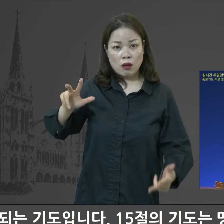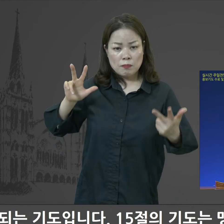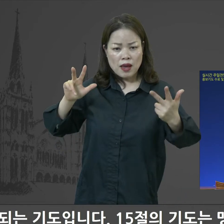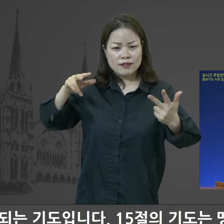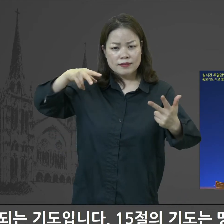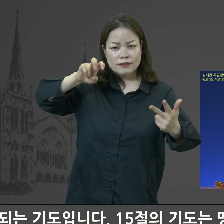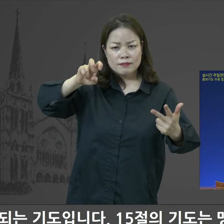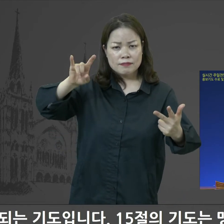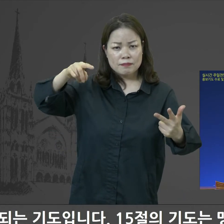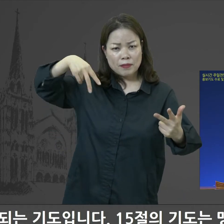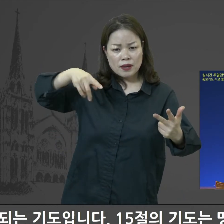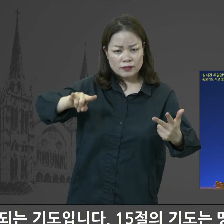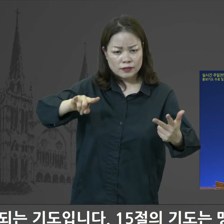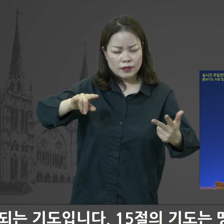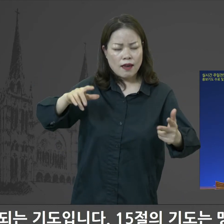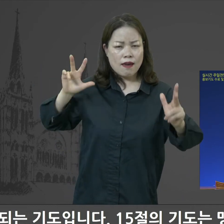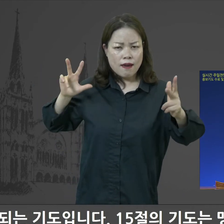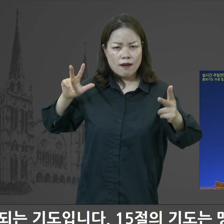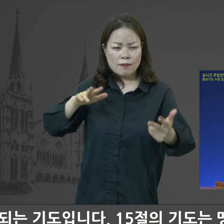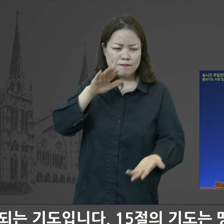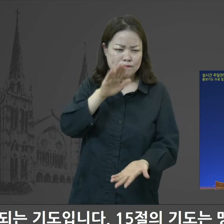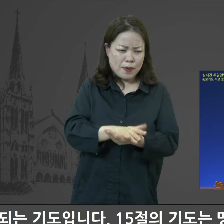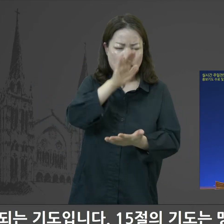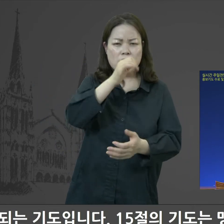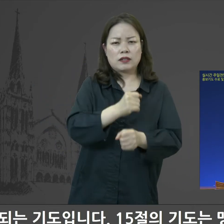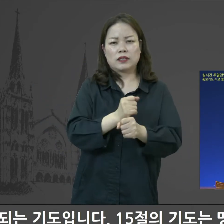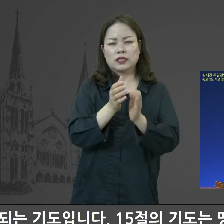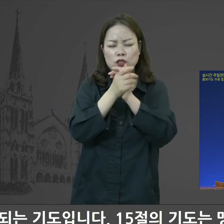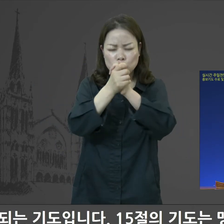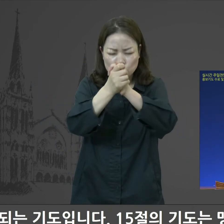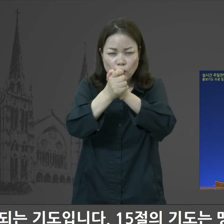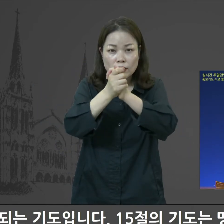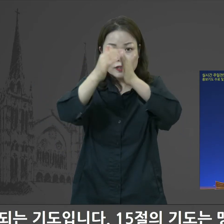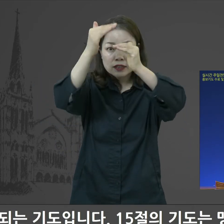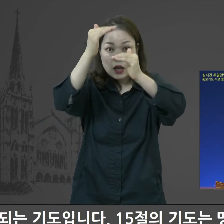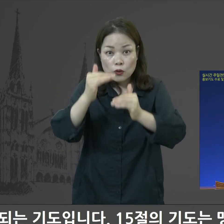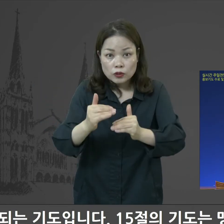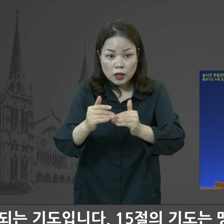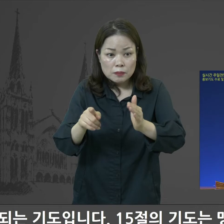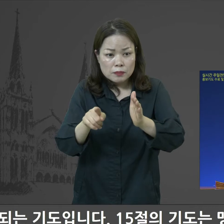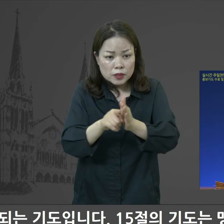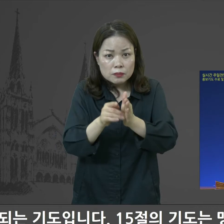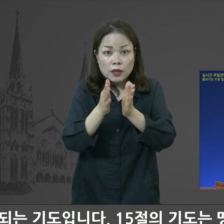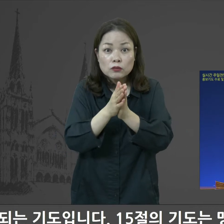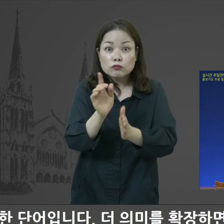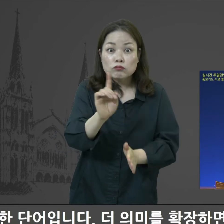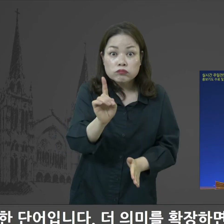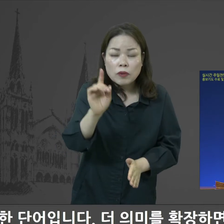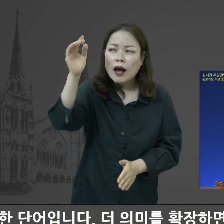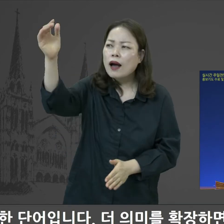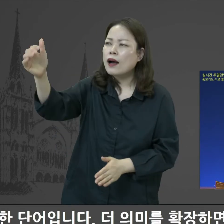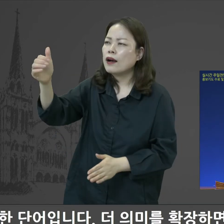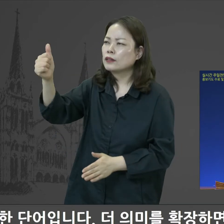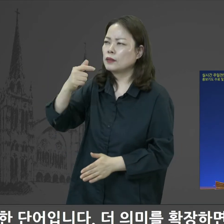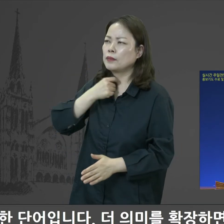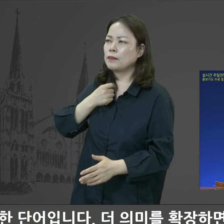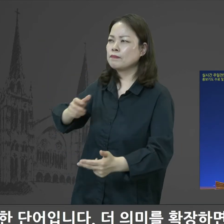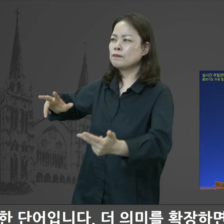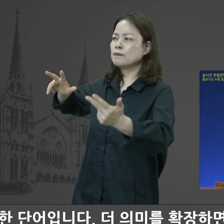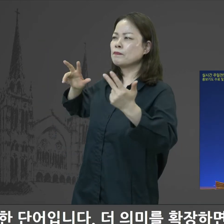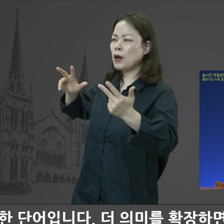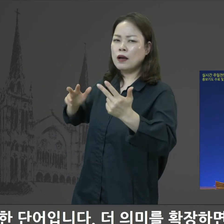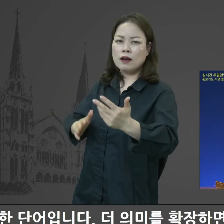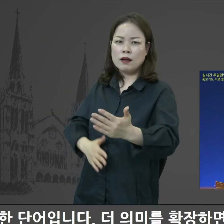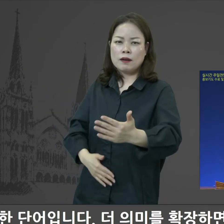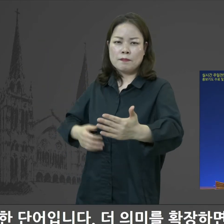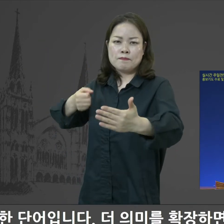확장하면 열정적인 소원이나 청원을 의미하는 단어입니다. 그러니까 여러분, 믿음의 기도가 무엇입니까? 하나님 앞에 서원을 하듯이,